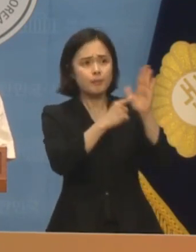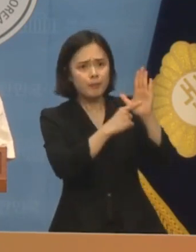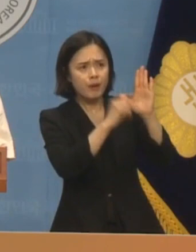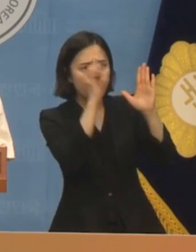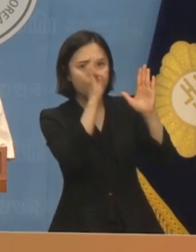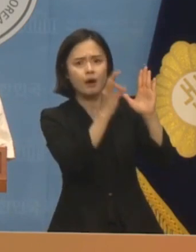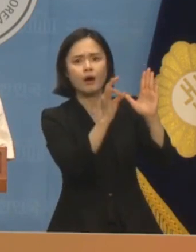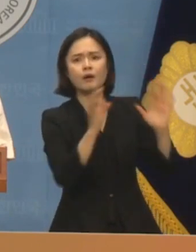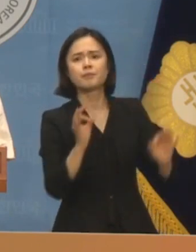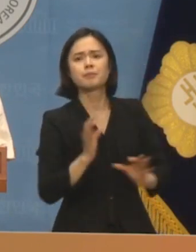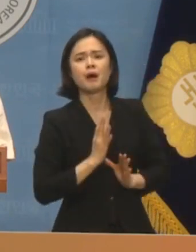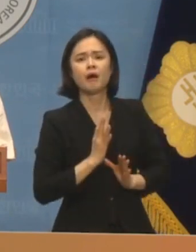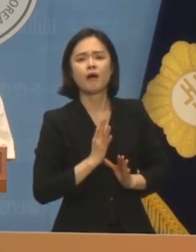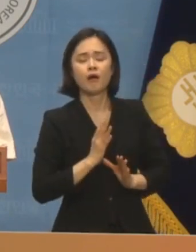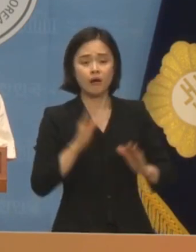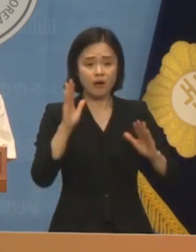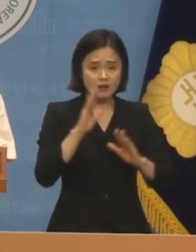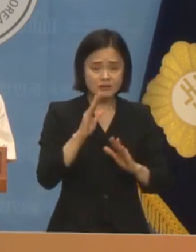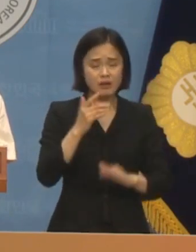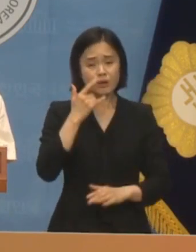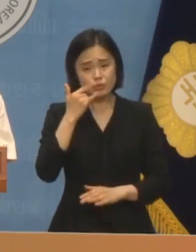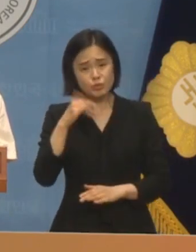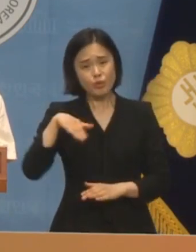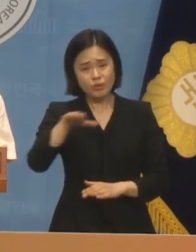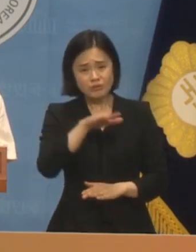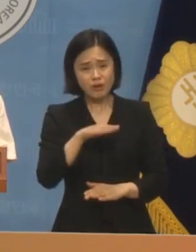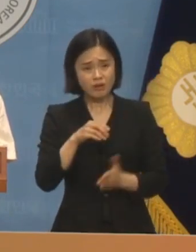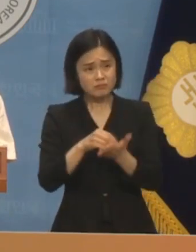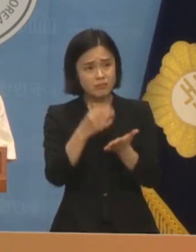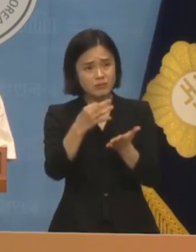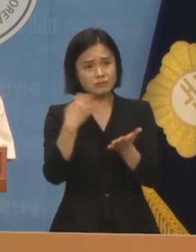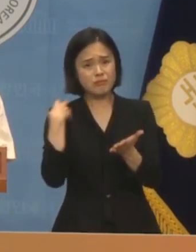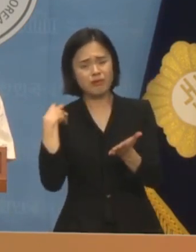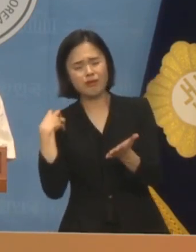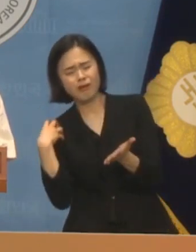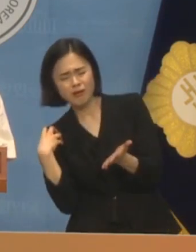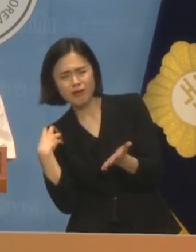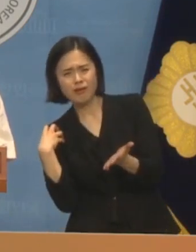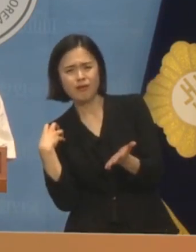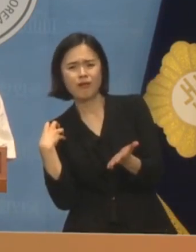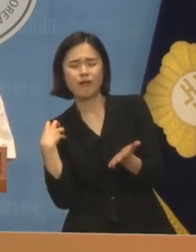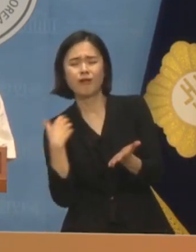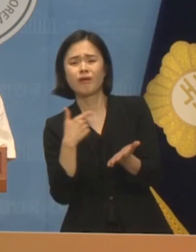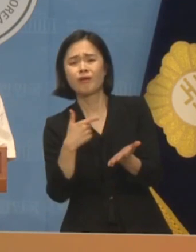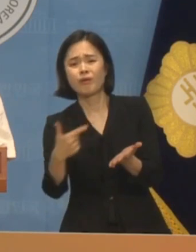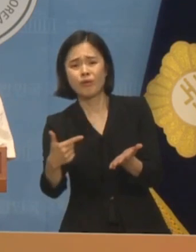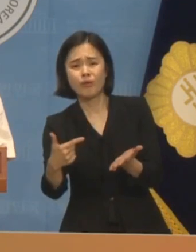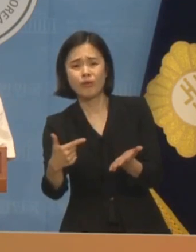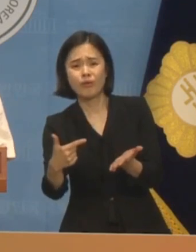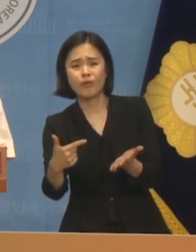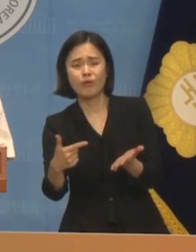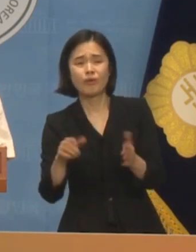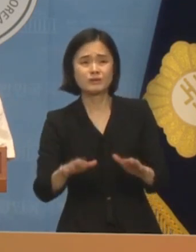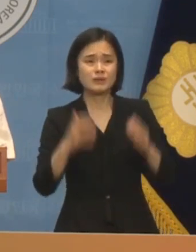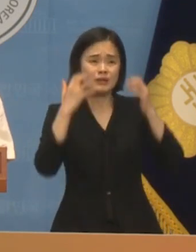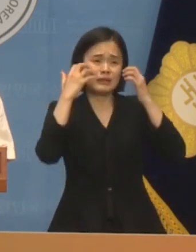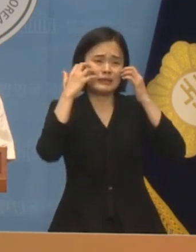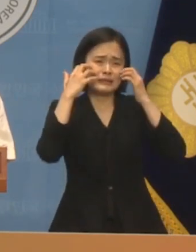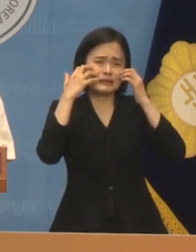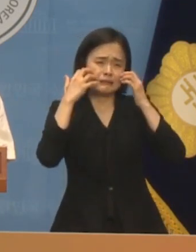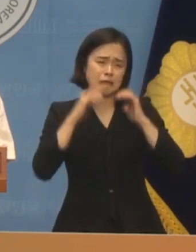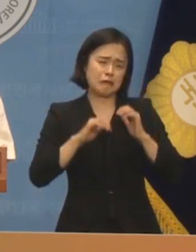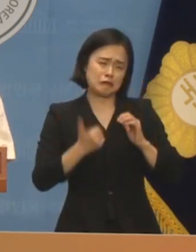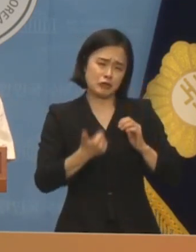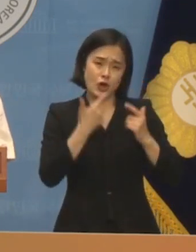등록금에 허덕이고 있습니다. 그렇기에 등록금 인상 소식은 올여름 찜통더위 소식 못지않게 우리